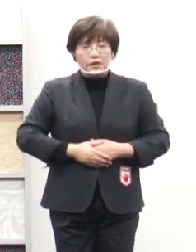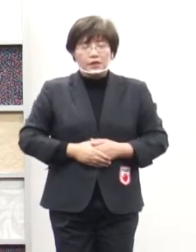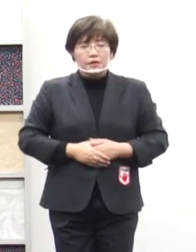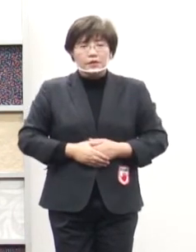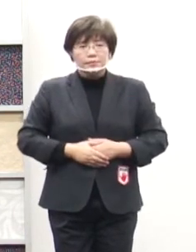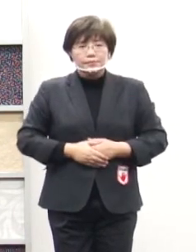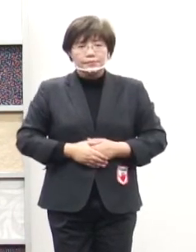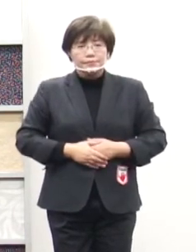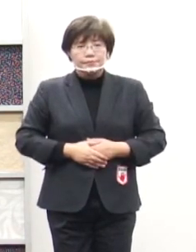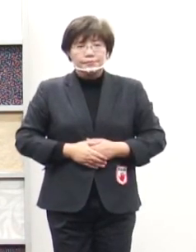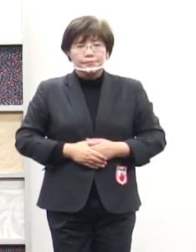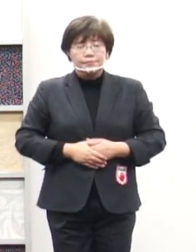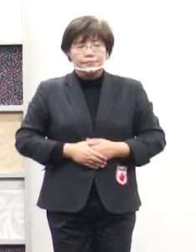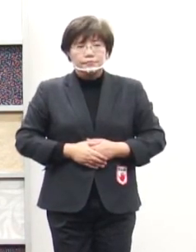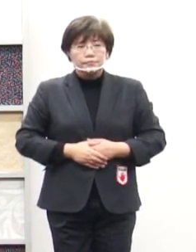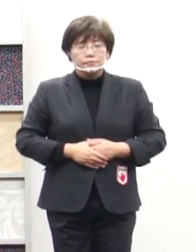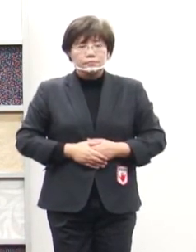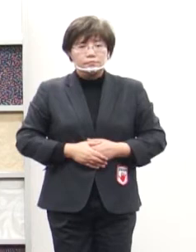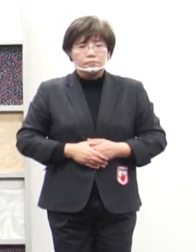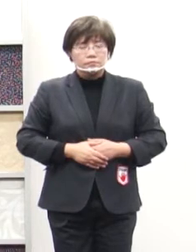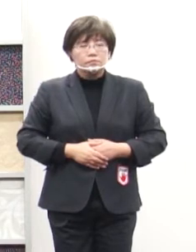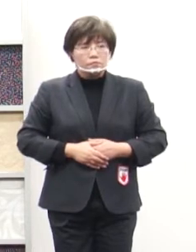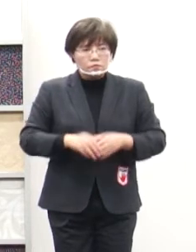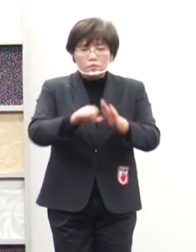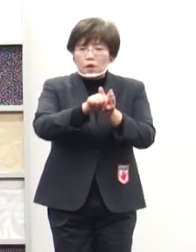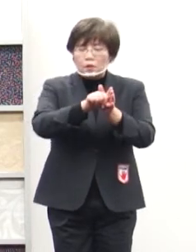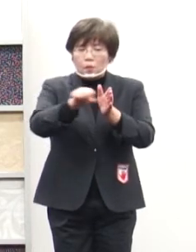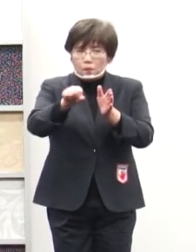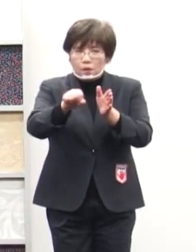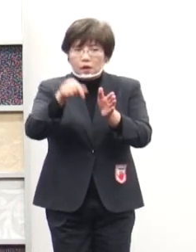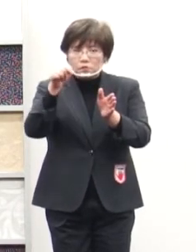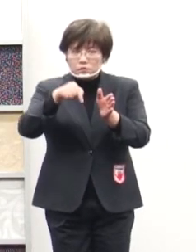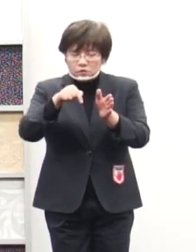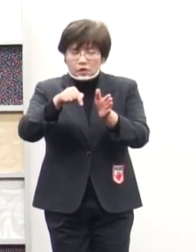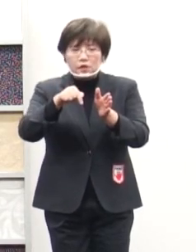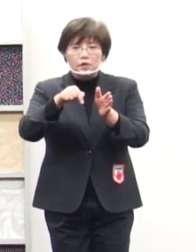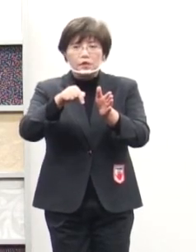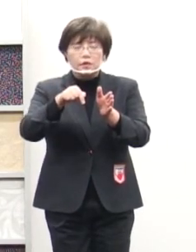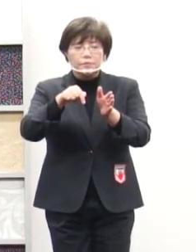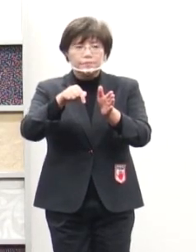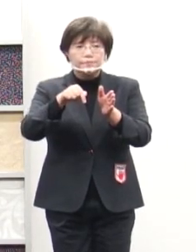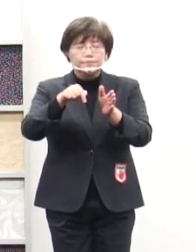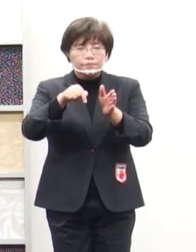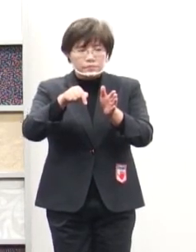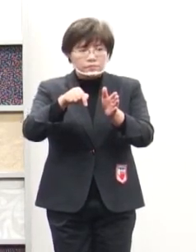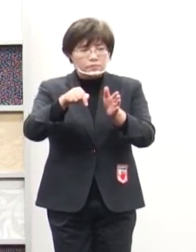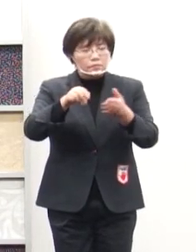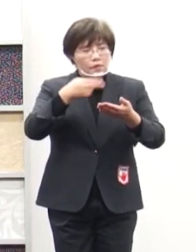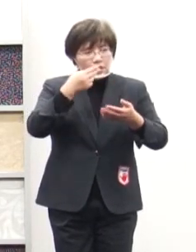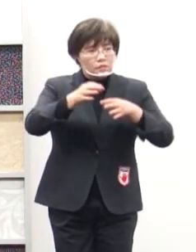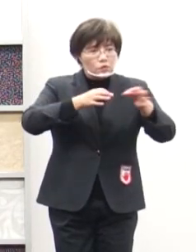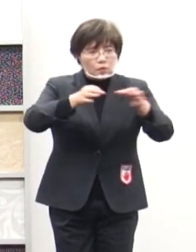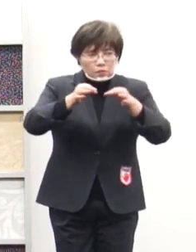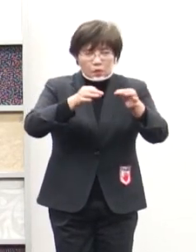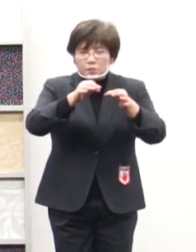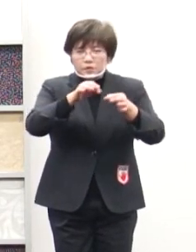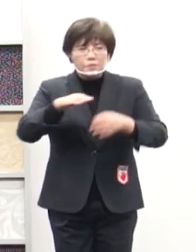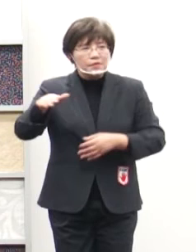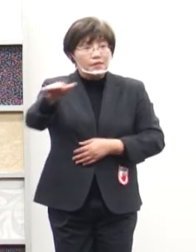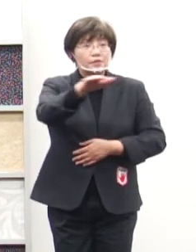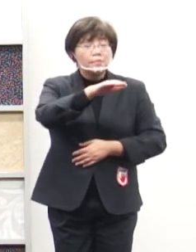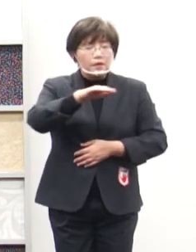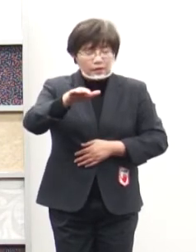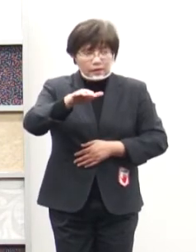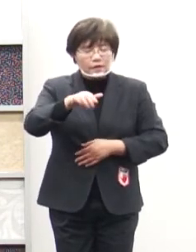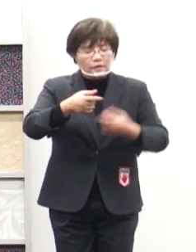まあ、その、なんていうんですか、その、波及効果として、まさにですね、その多くの、飲食店の皆様がその